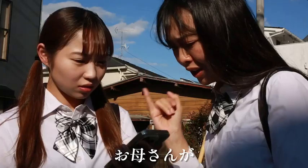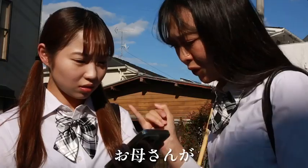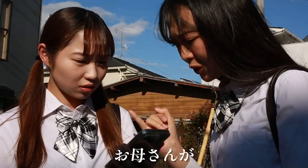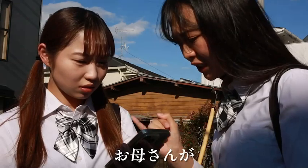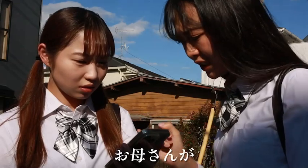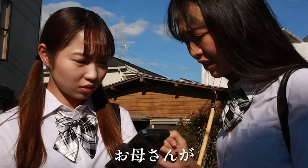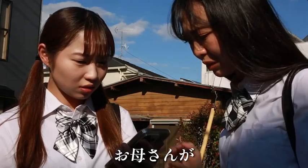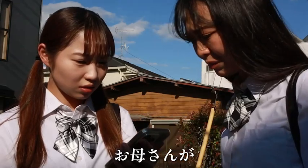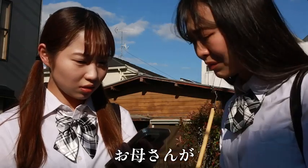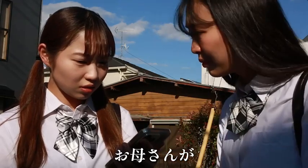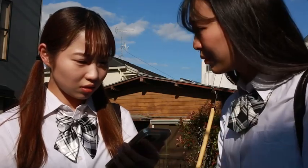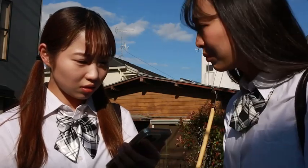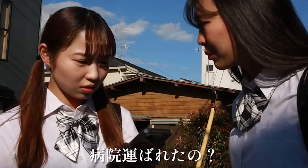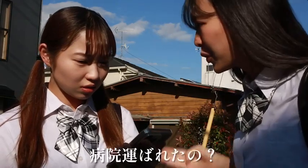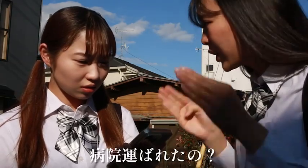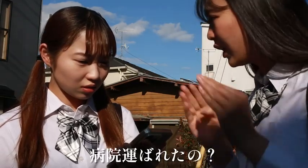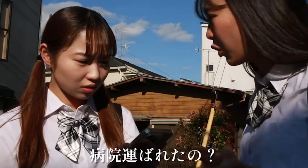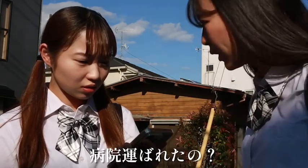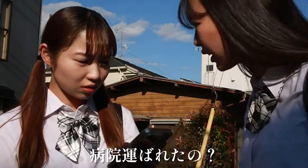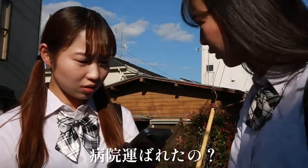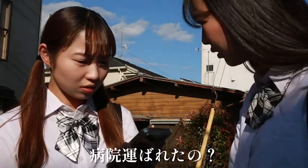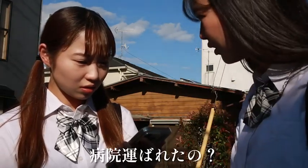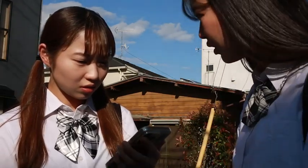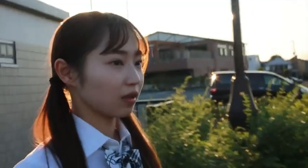お母さんが病院運ばれたもん。